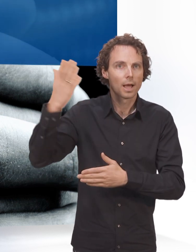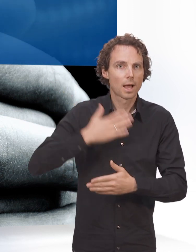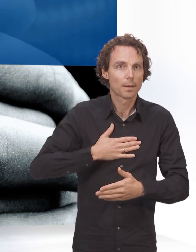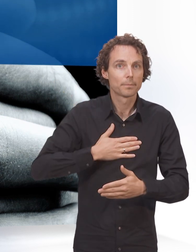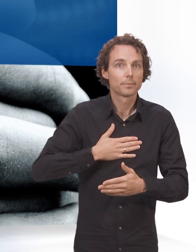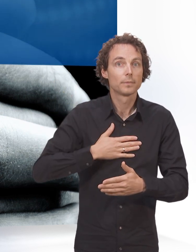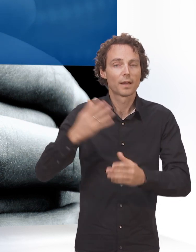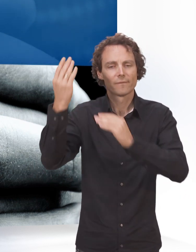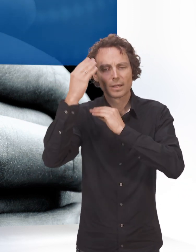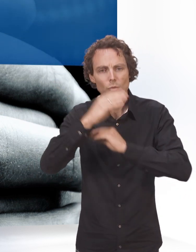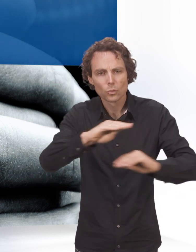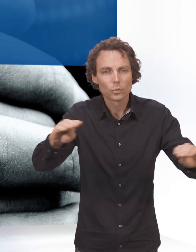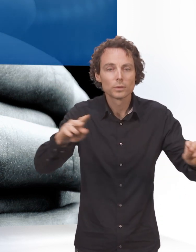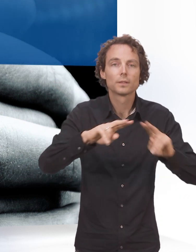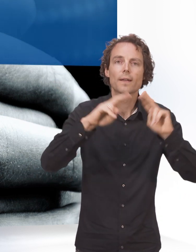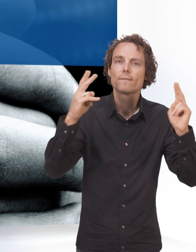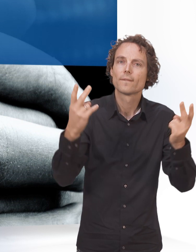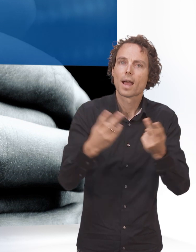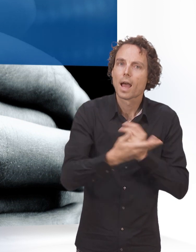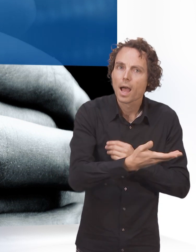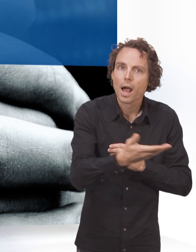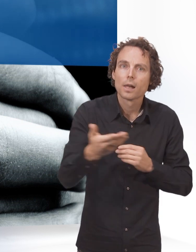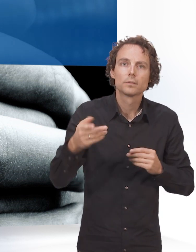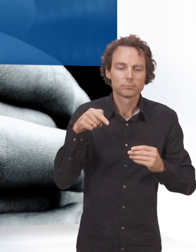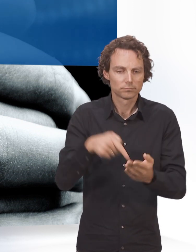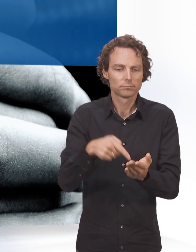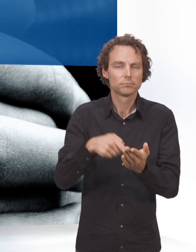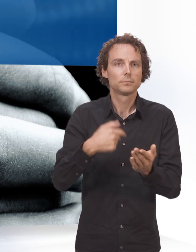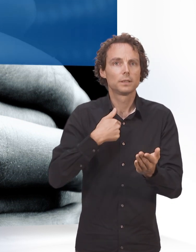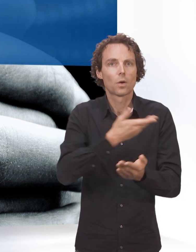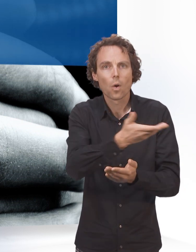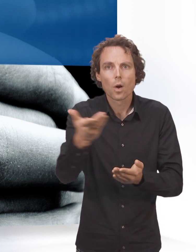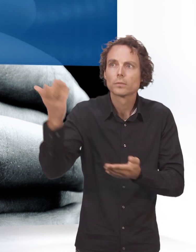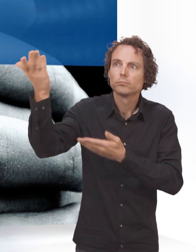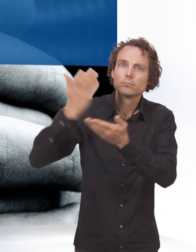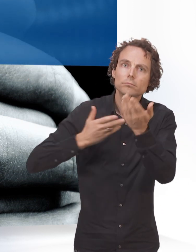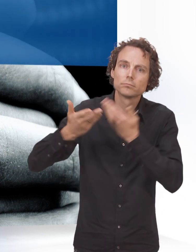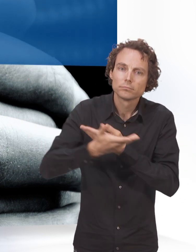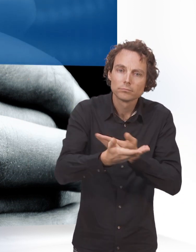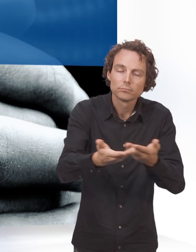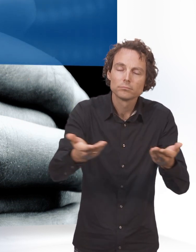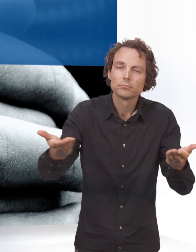befohlen hab. Verkündet der Welt das, was ich euch